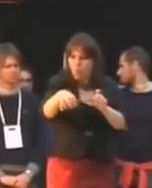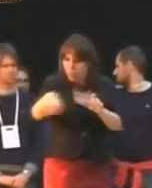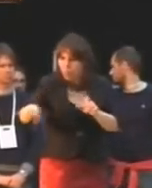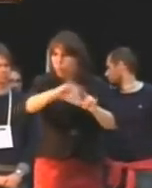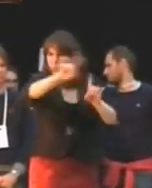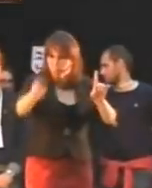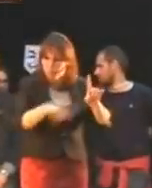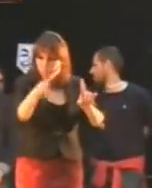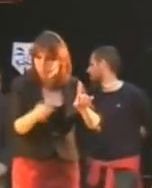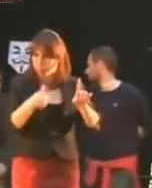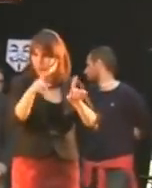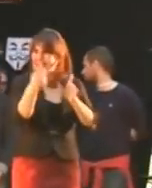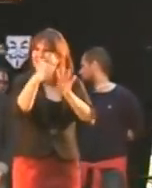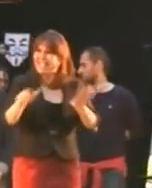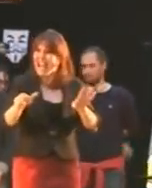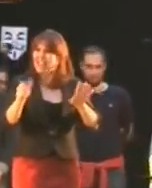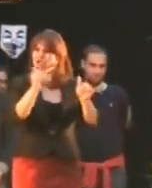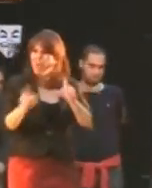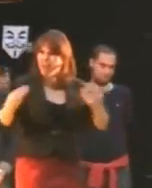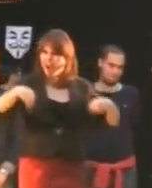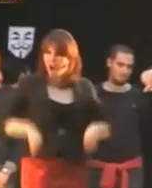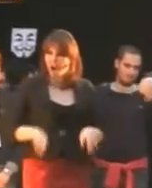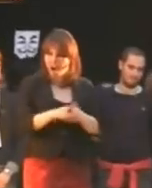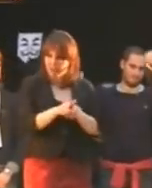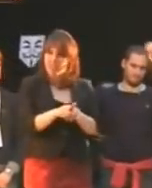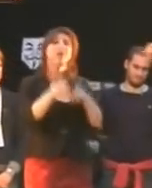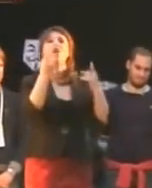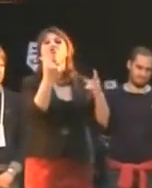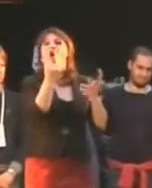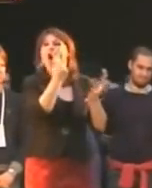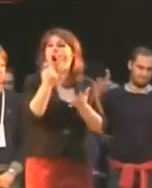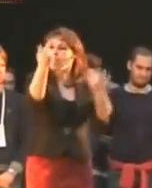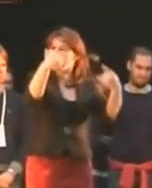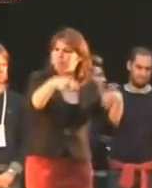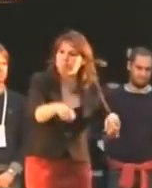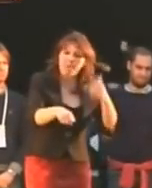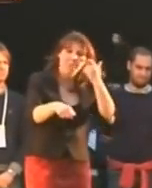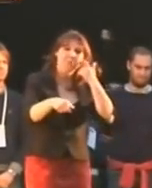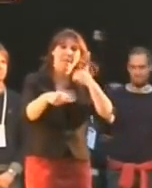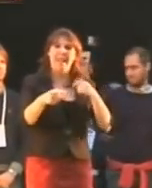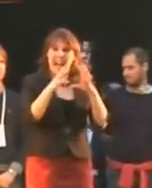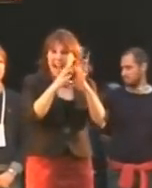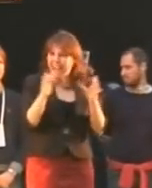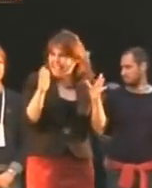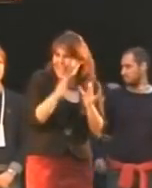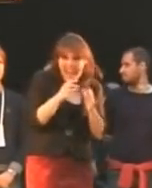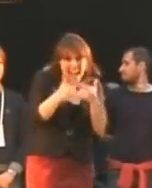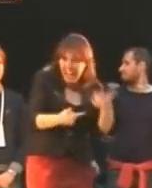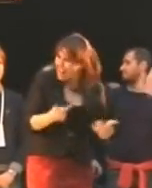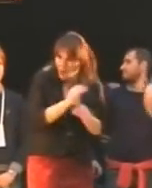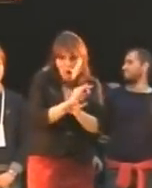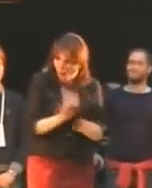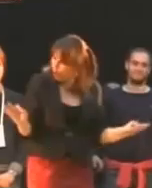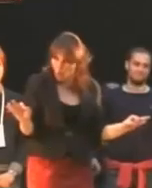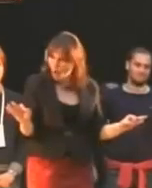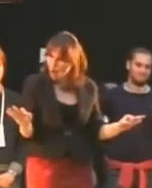miliardi, sono 16 miliardi che si mettono in Berta. Poi con quei soldi lì non prestano i soldi alla piccola e media impresa, non possono,